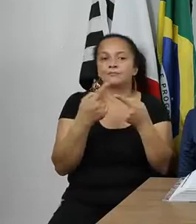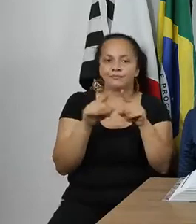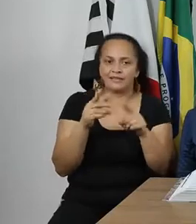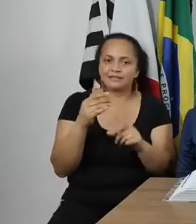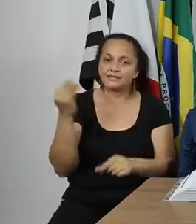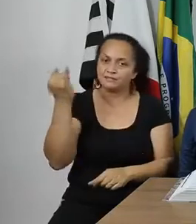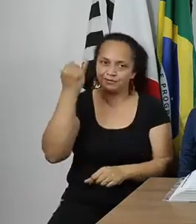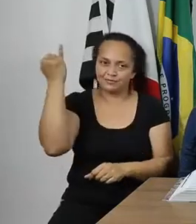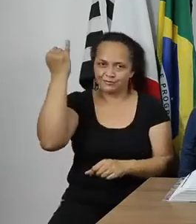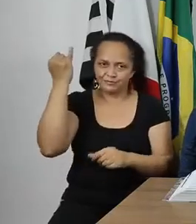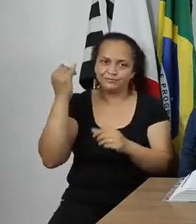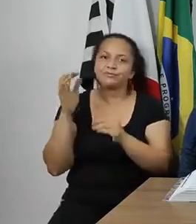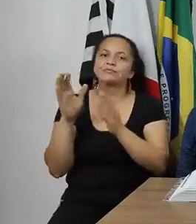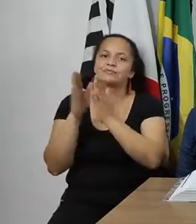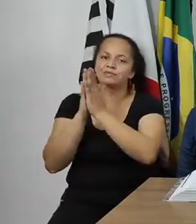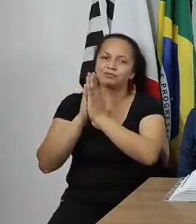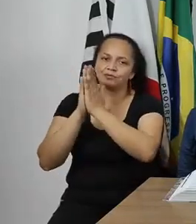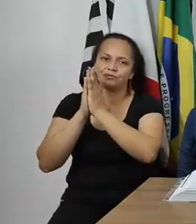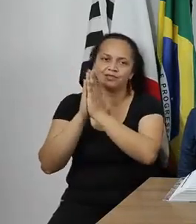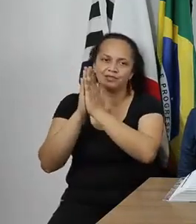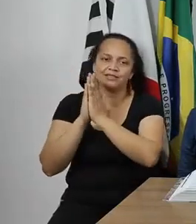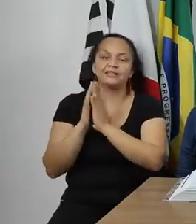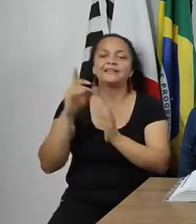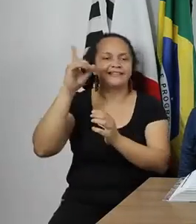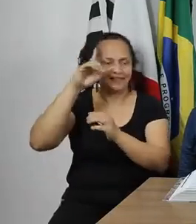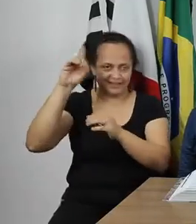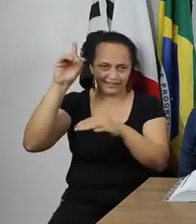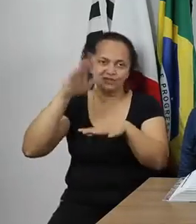que o impossível Deus